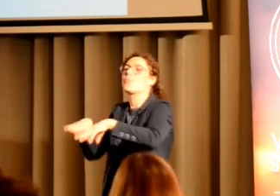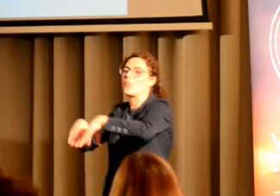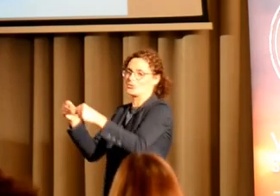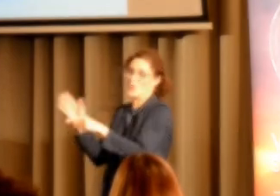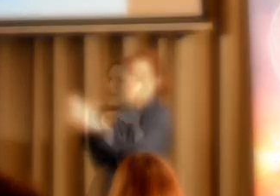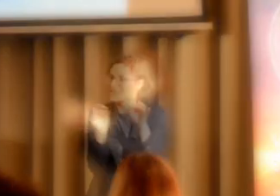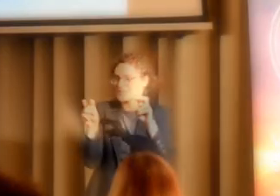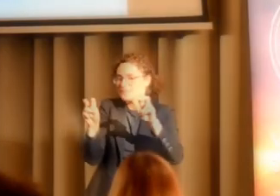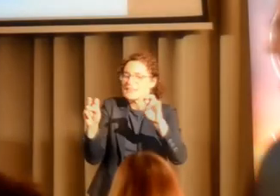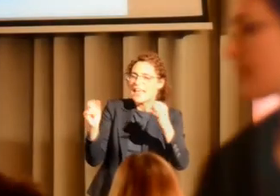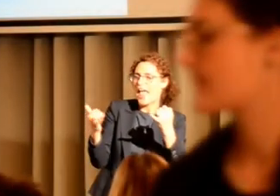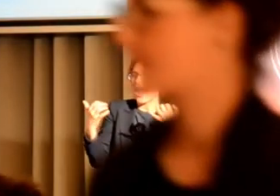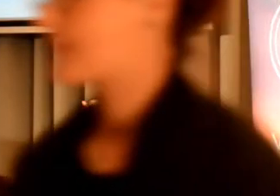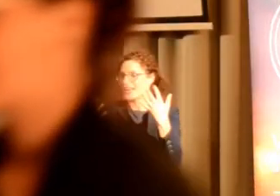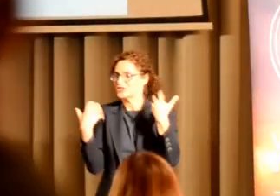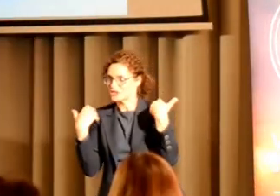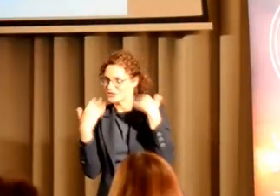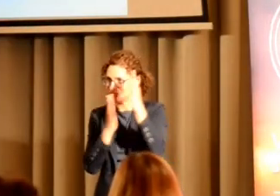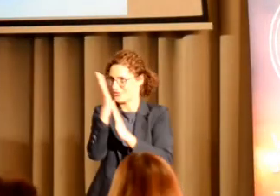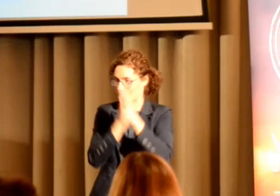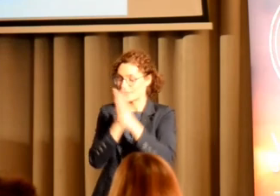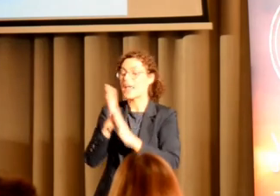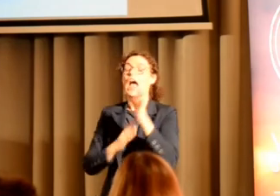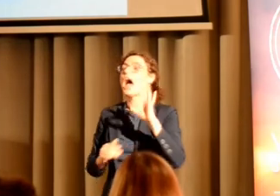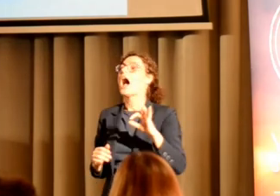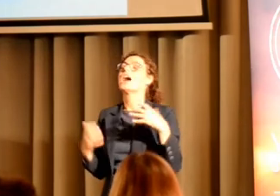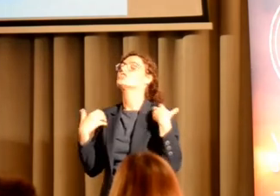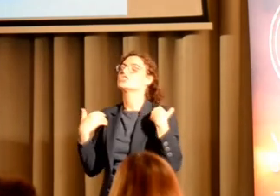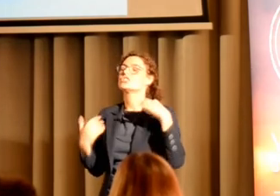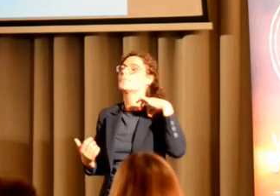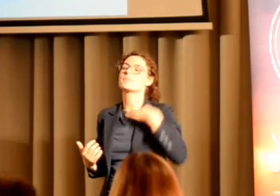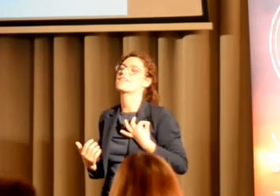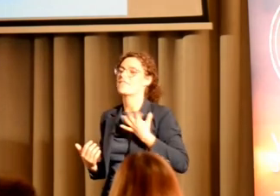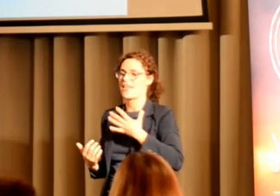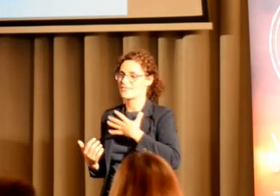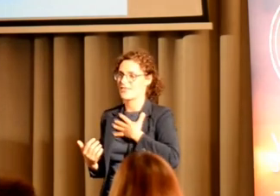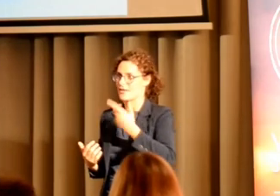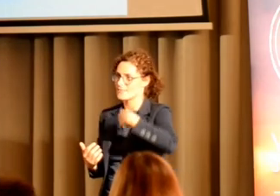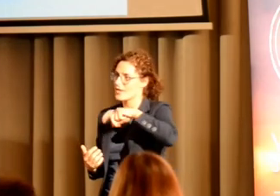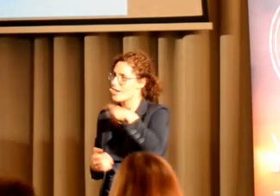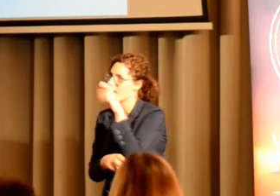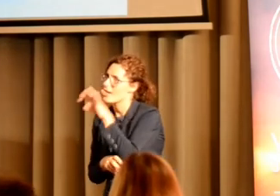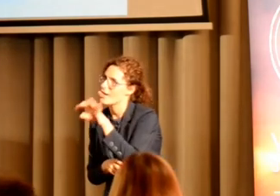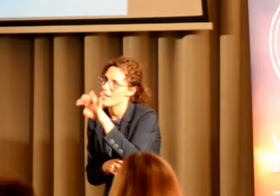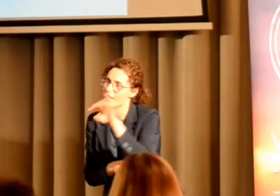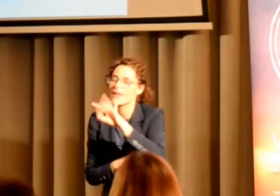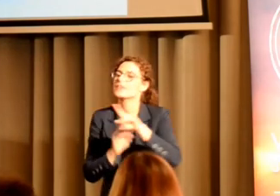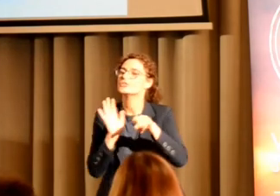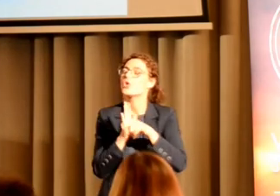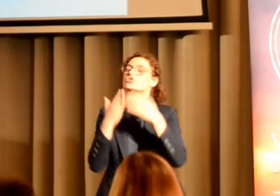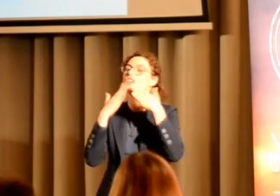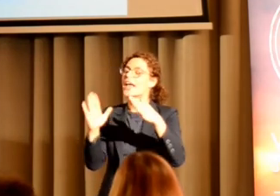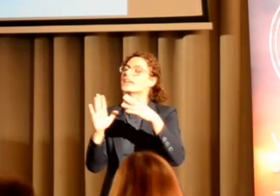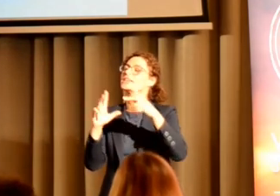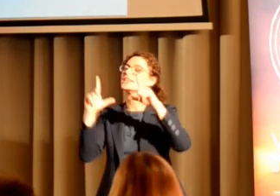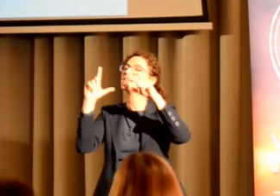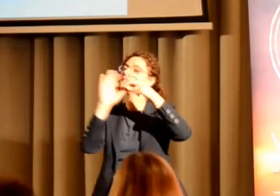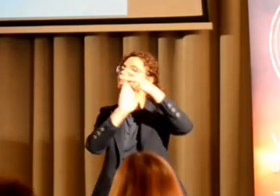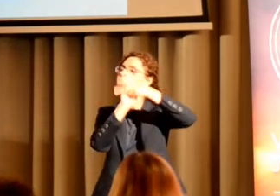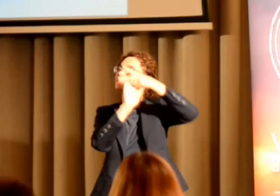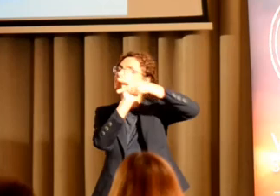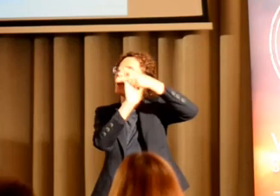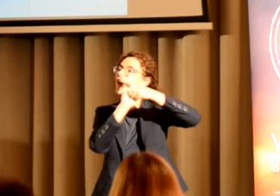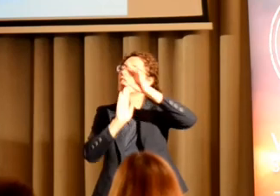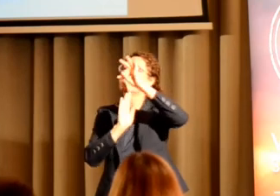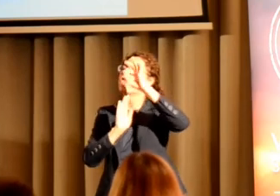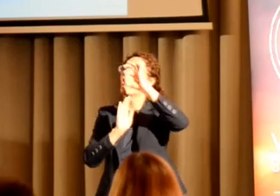ras psów. Ale prywatne życie wilków to jest coś, co uwielbiamy podglądać przy pomocy fotopułapek. A w